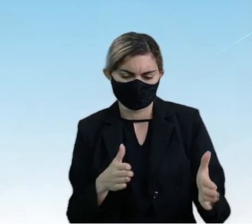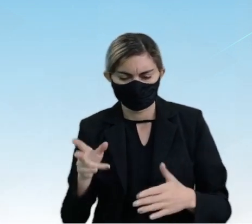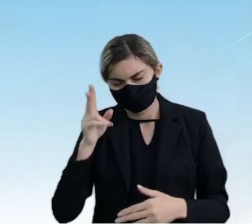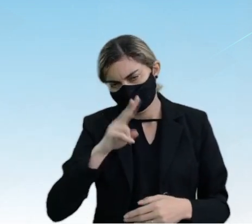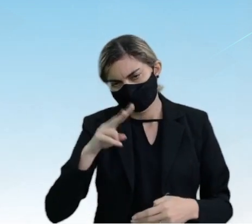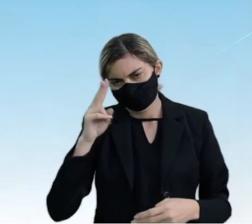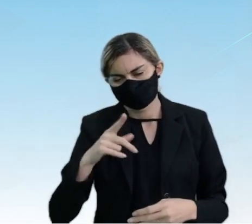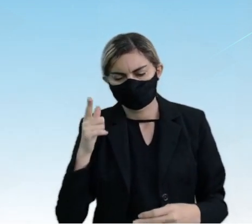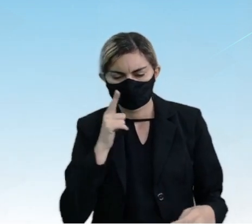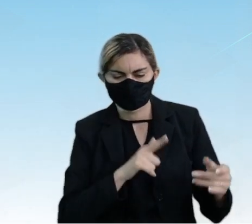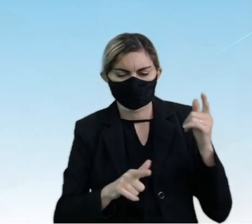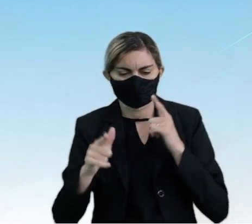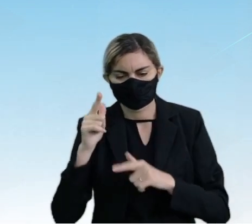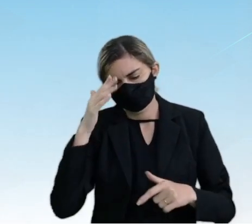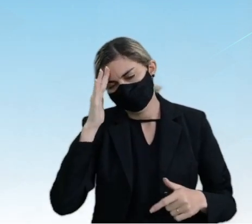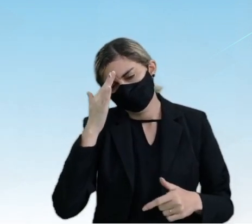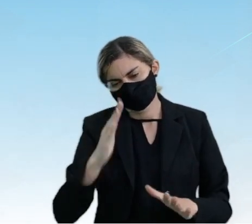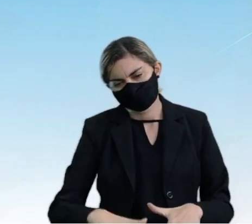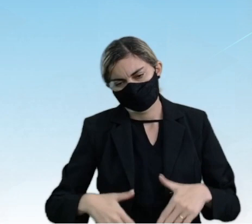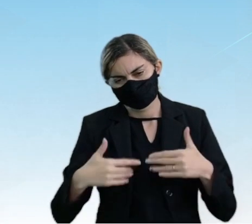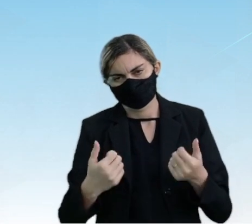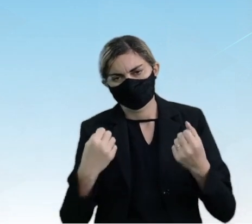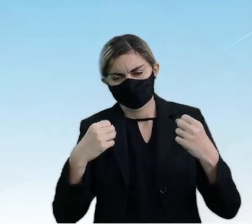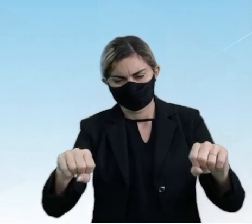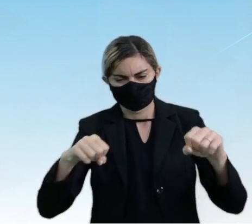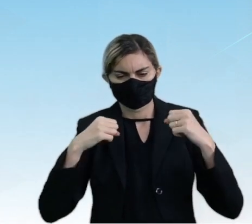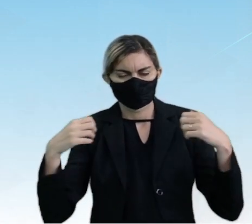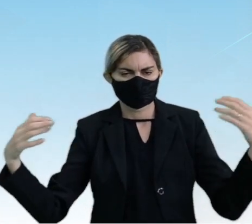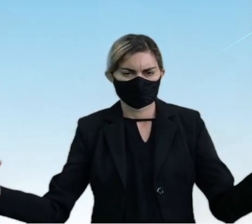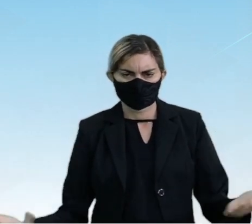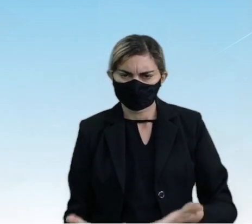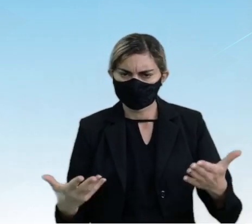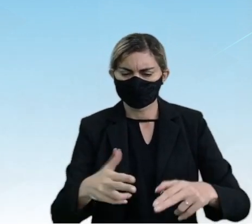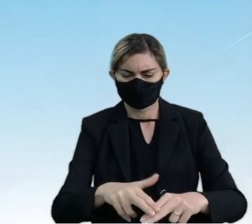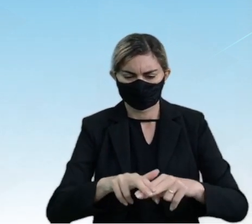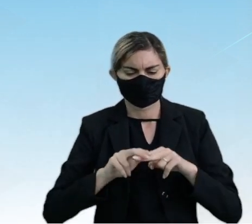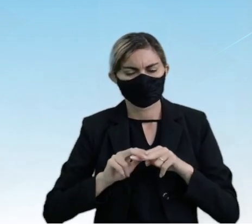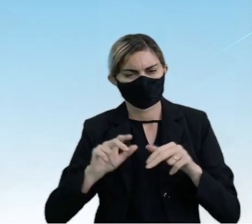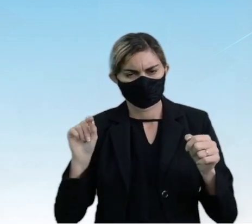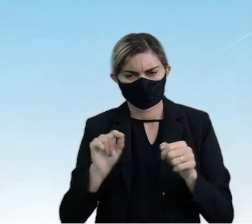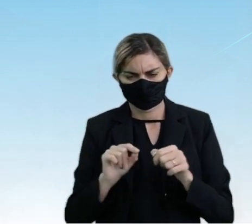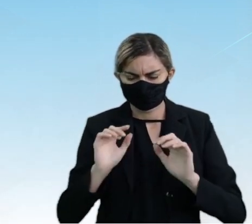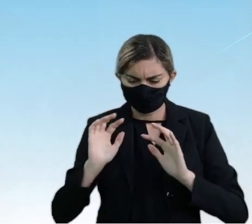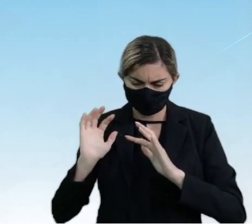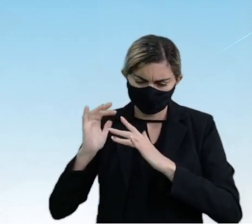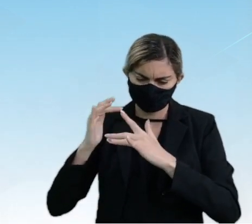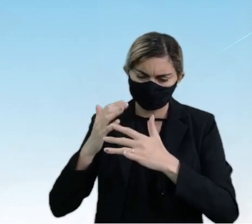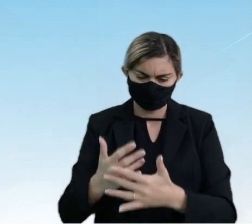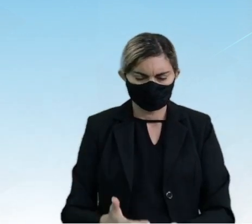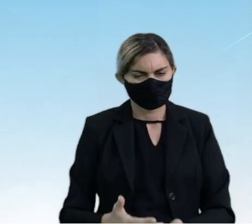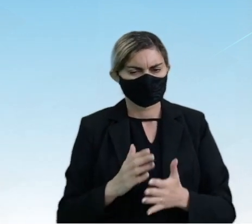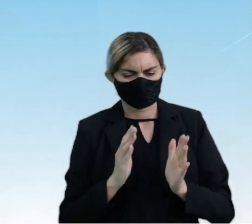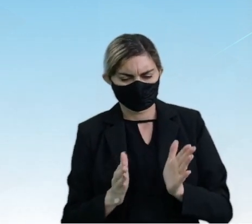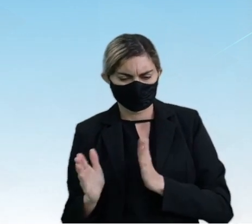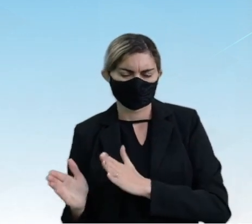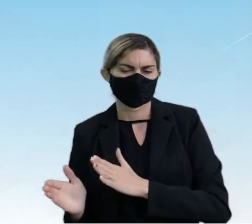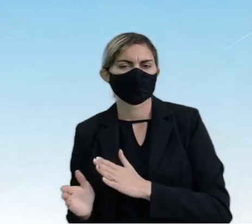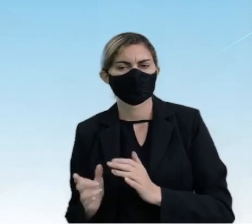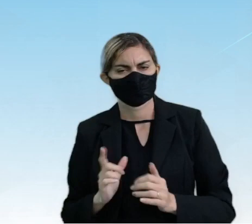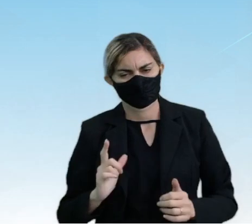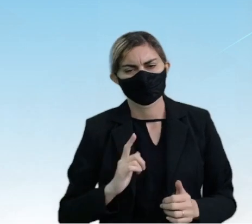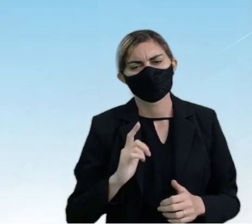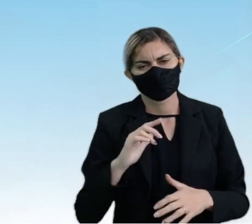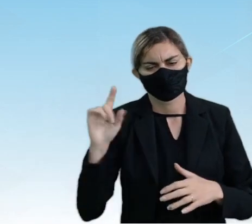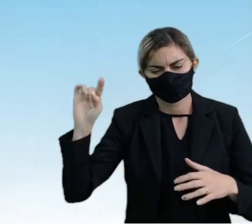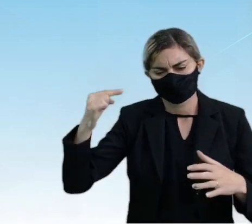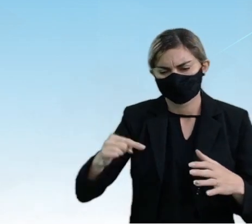história, que a gente conseguiu entender melhor a ginástica de hoje, né? Então, por isso que a gente faz todo esse resgate, todo esse passo a passo histórico, para meio